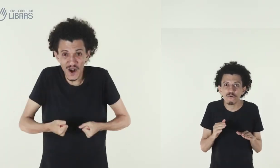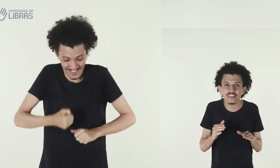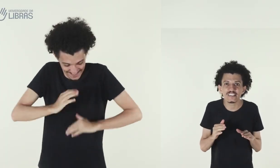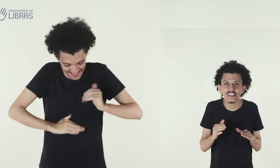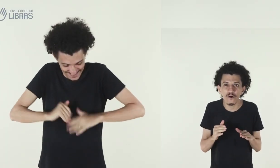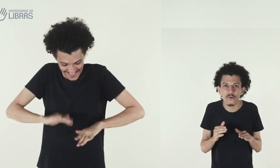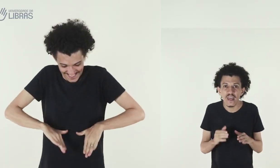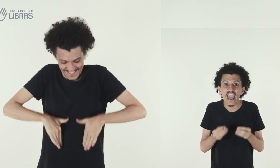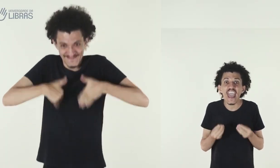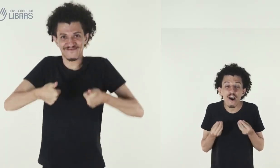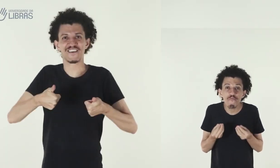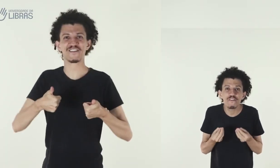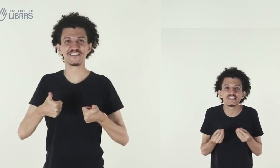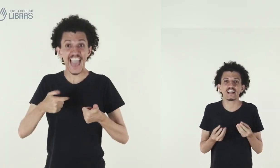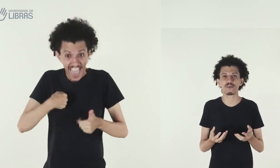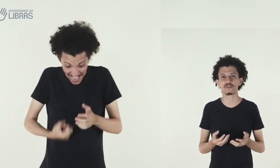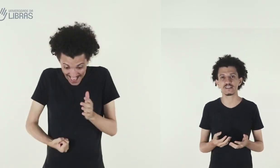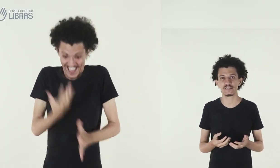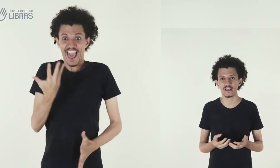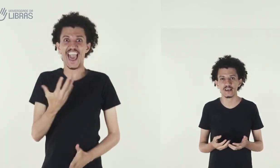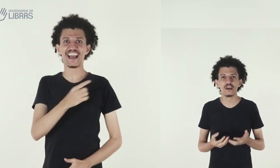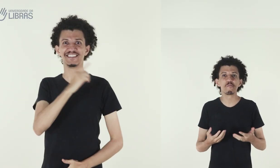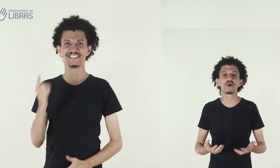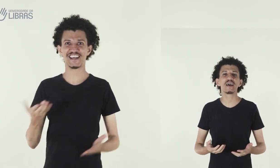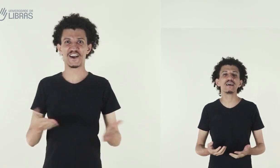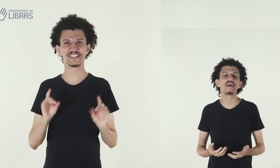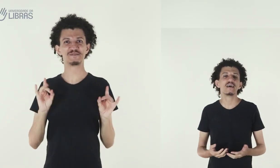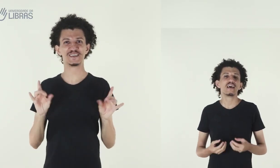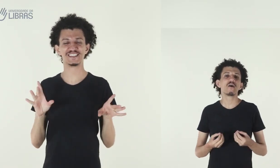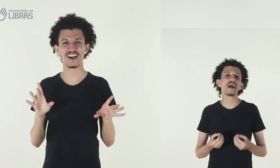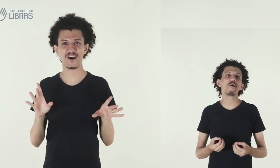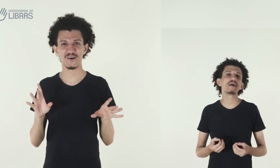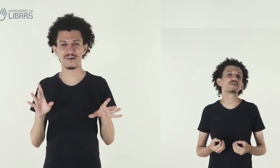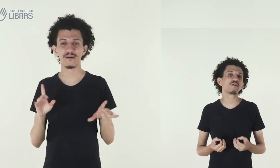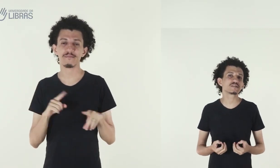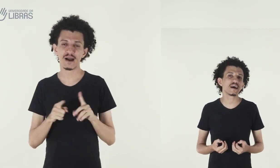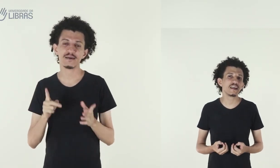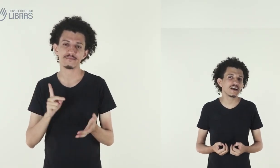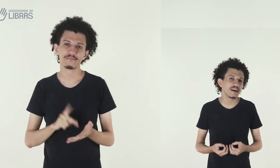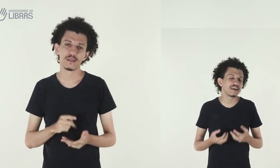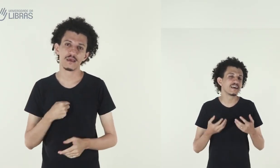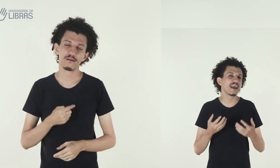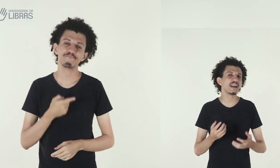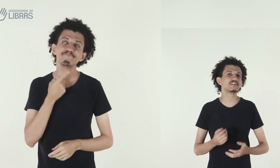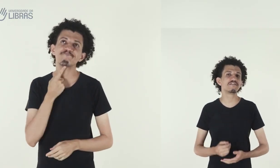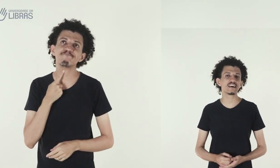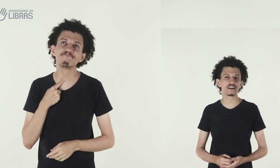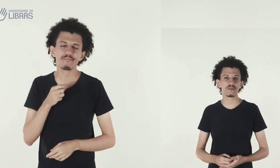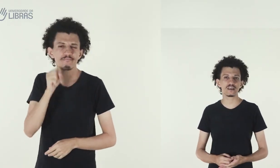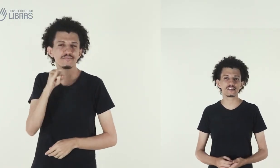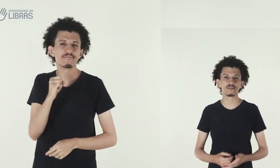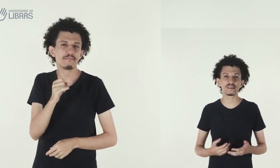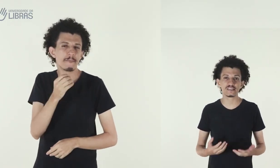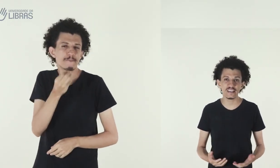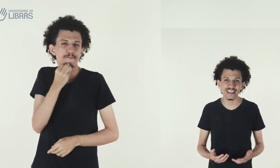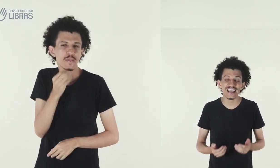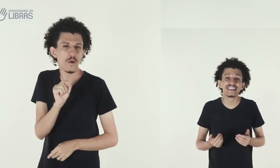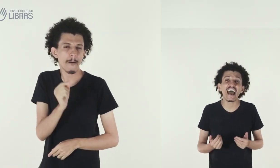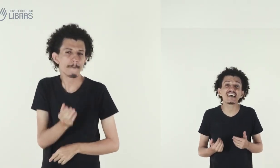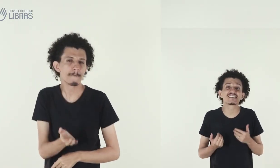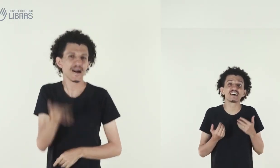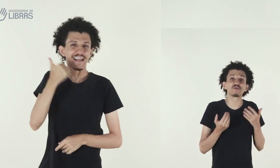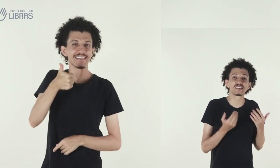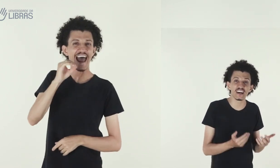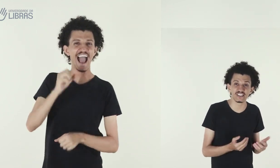Ele não aconteceu. Eu fiz ele acontecer. Porém, eu realmente gostaria que ele tivesse acontecido